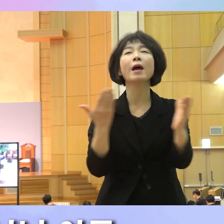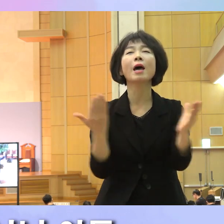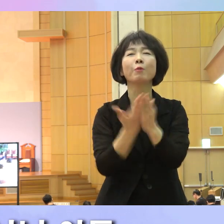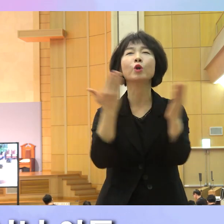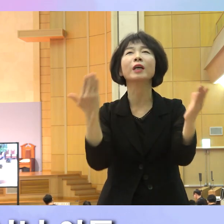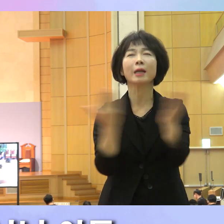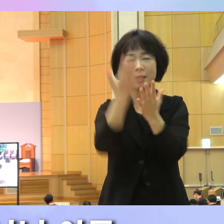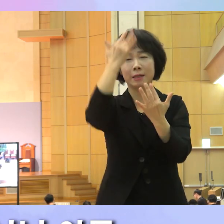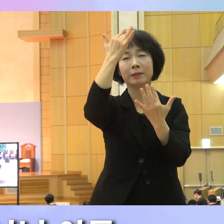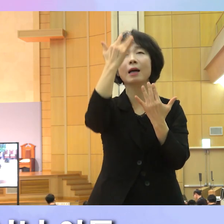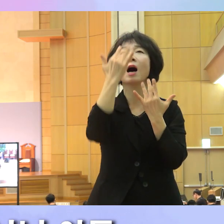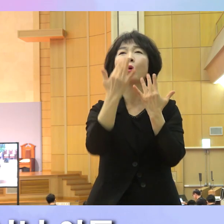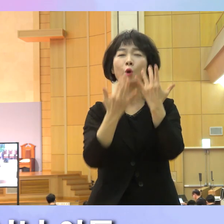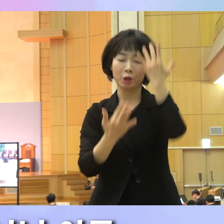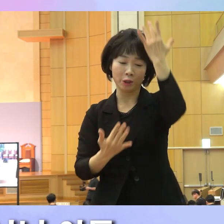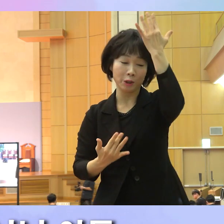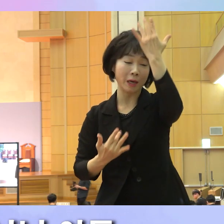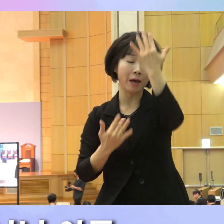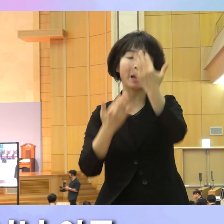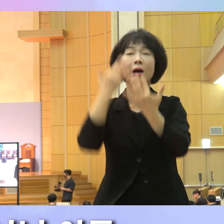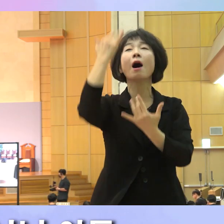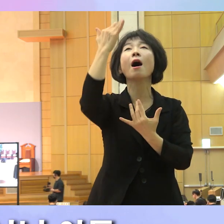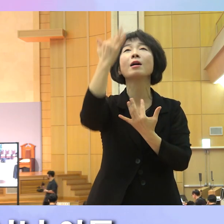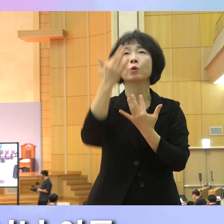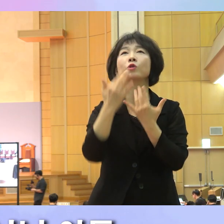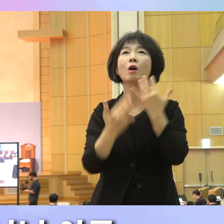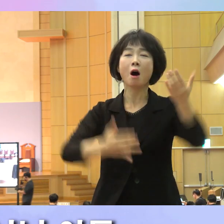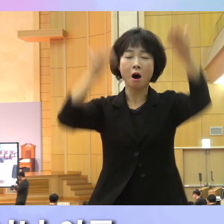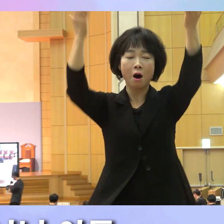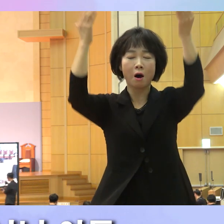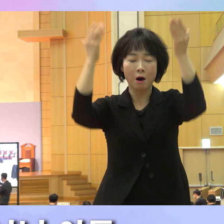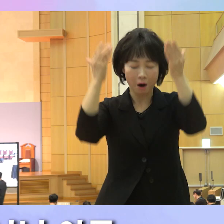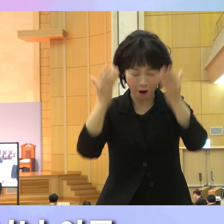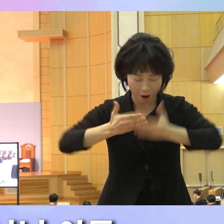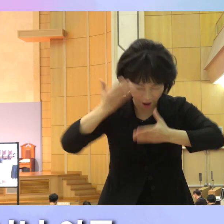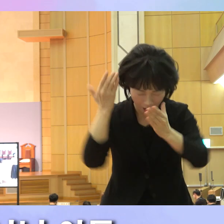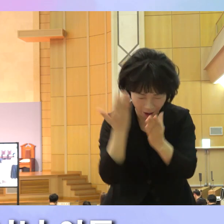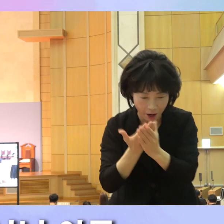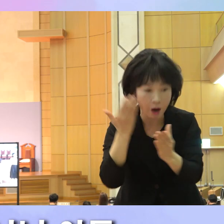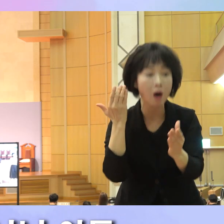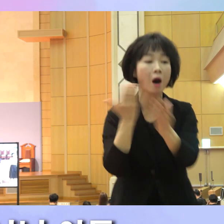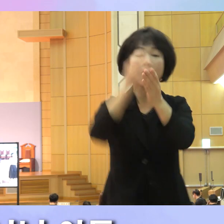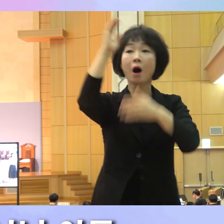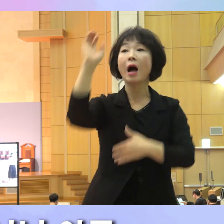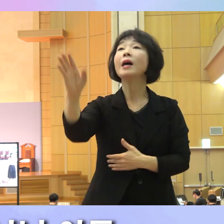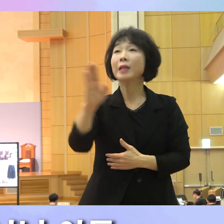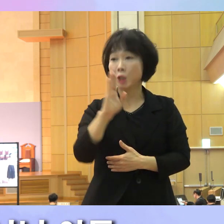구흥의 물길 타오르게 하소서.